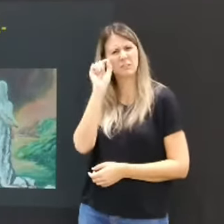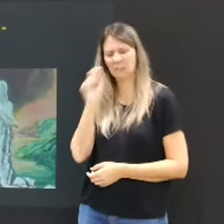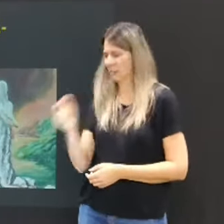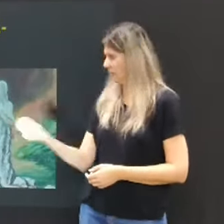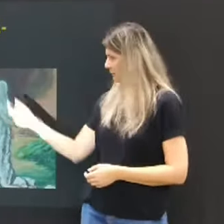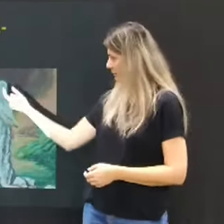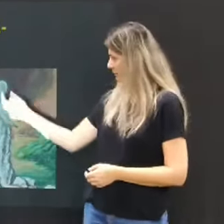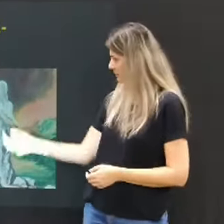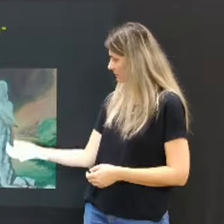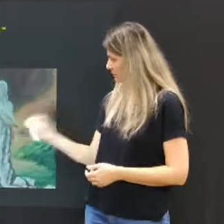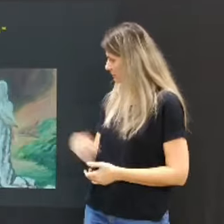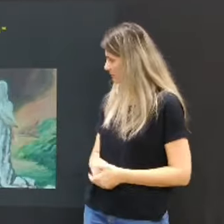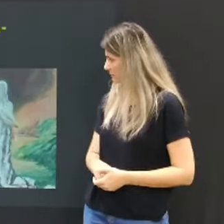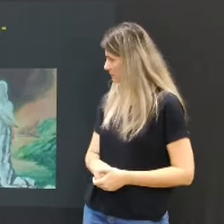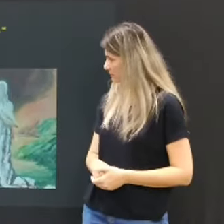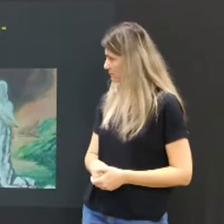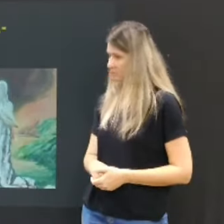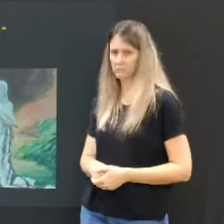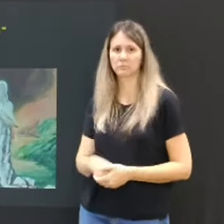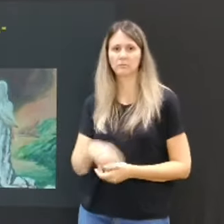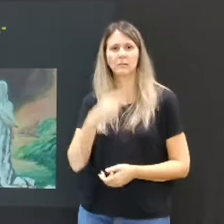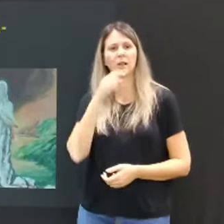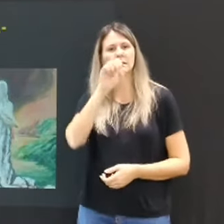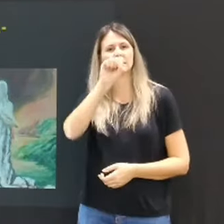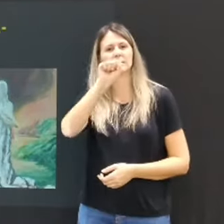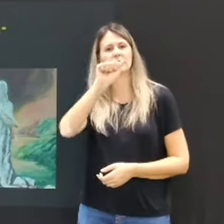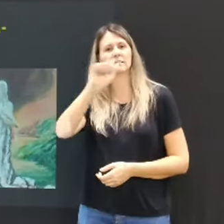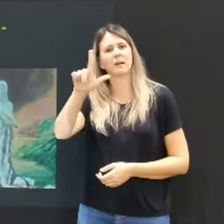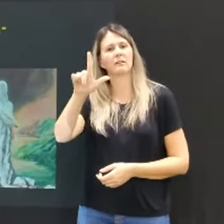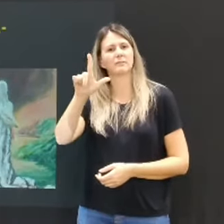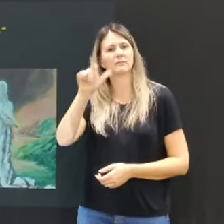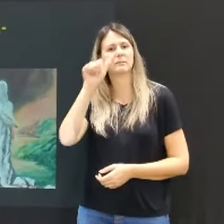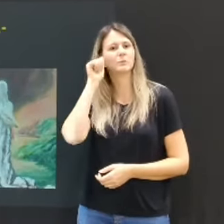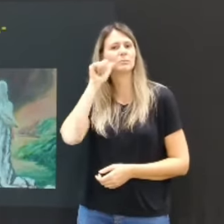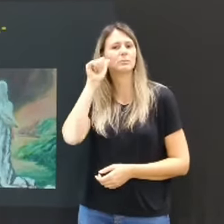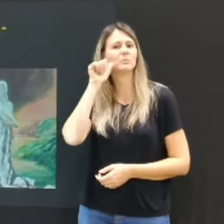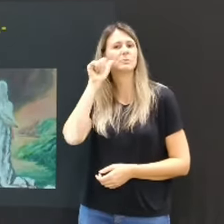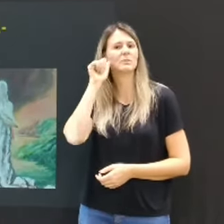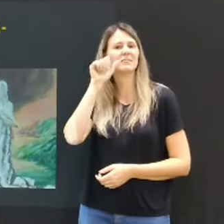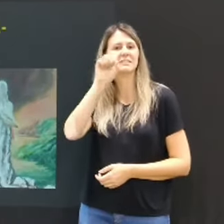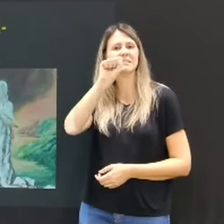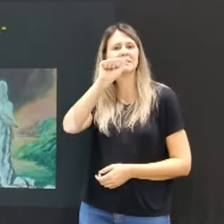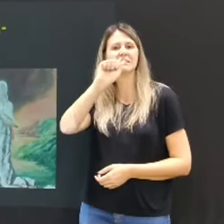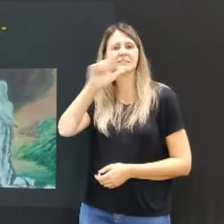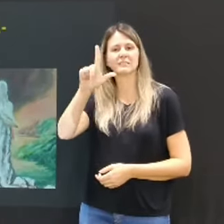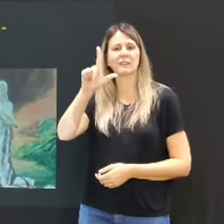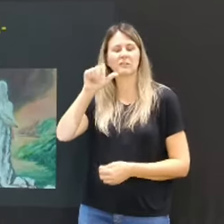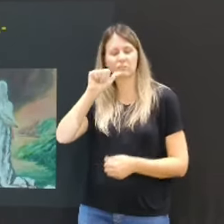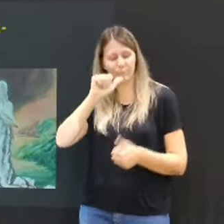O que é essa imagem aqui? Esquisita essa imagem, né? É uma estátua de sal. É uma